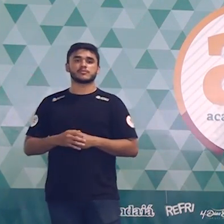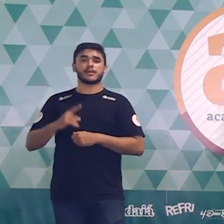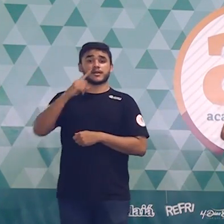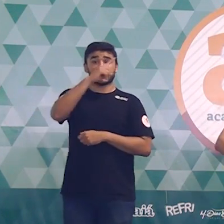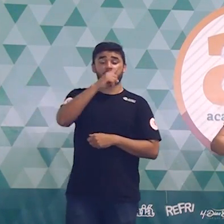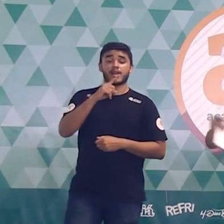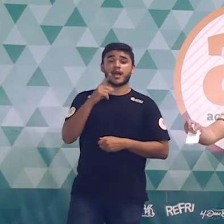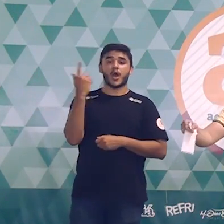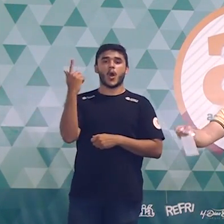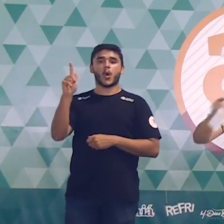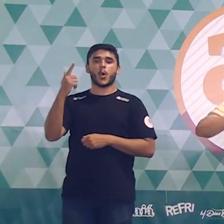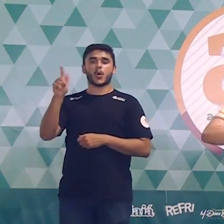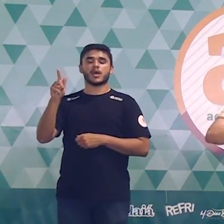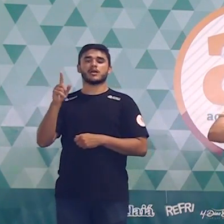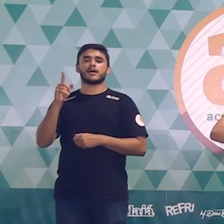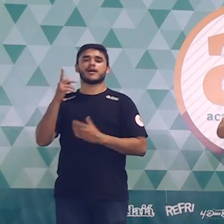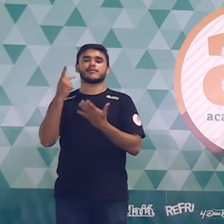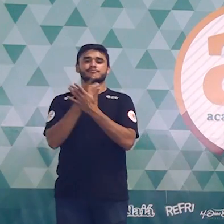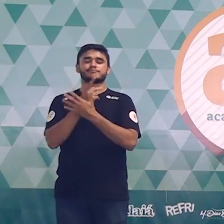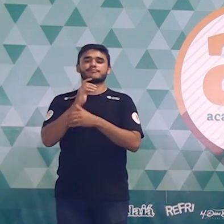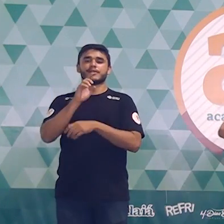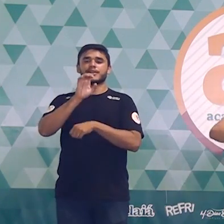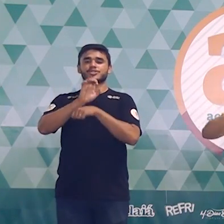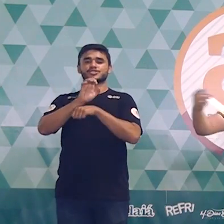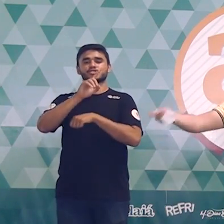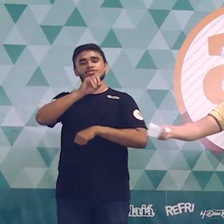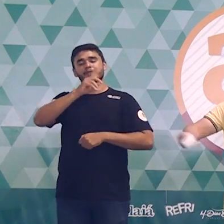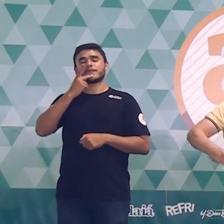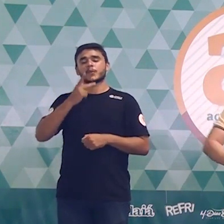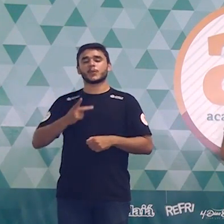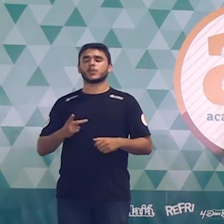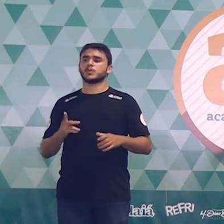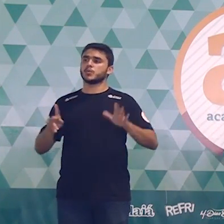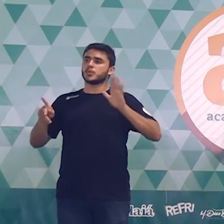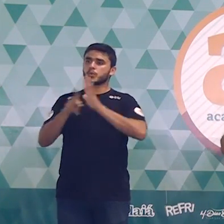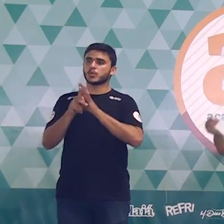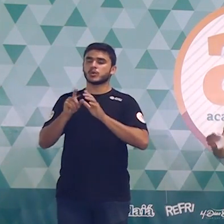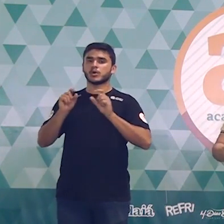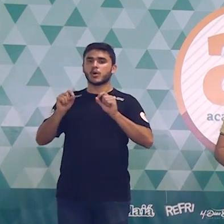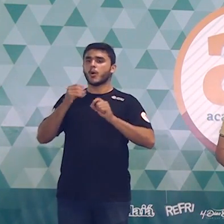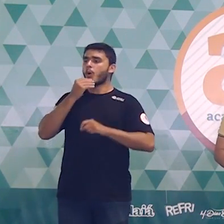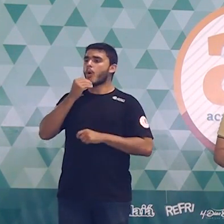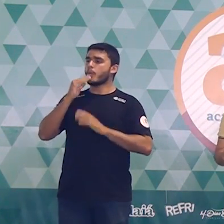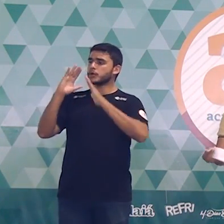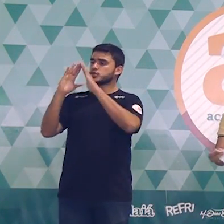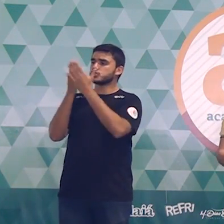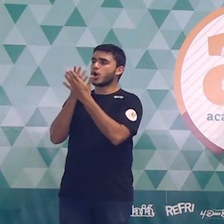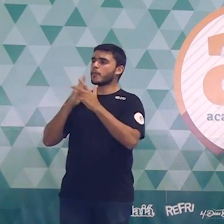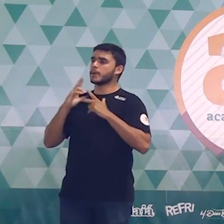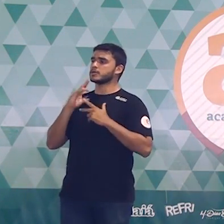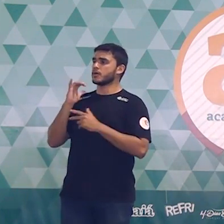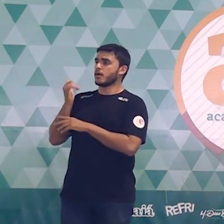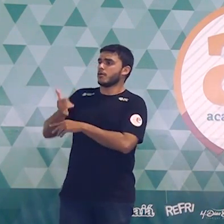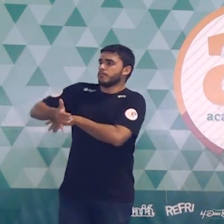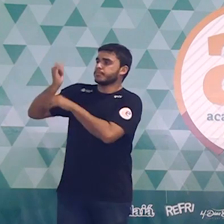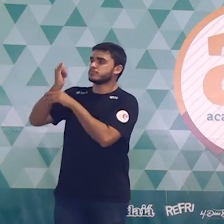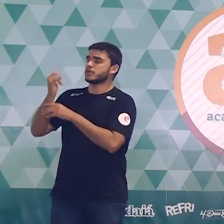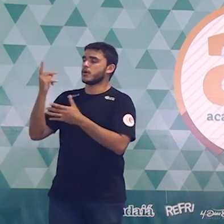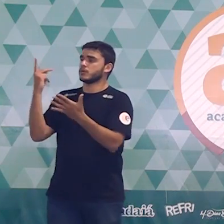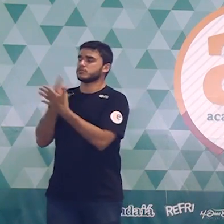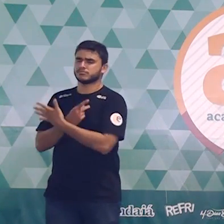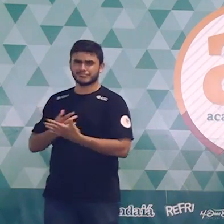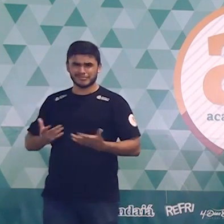em Goiânia, um menino sofreu bullying, matou 2 colegas, feriu outros 4. A prova já estava pronta, não seria por isso que o tema cairia